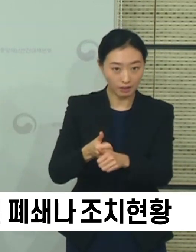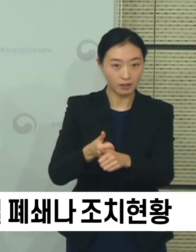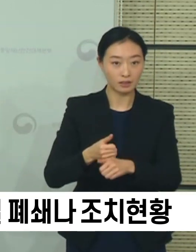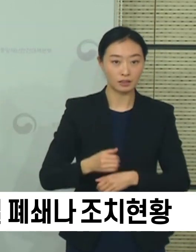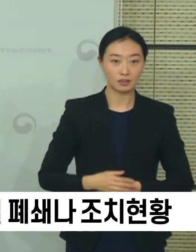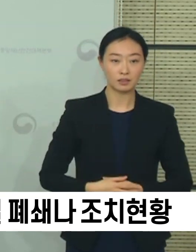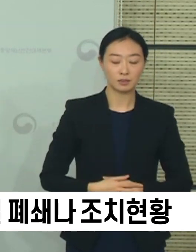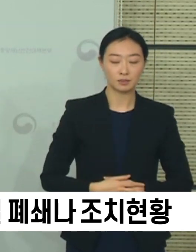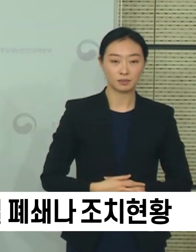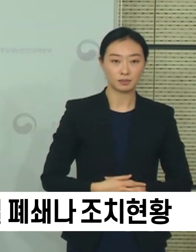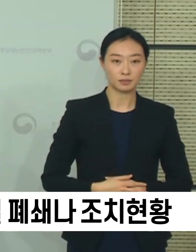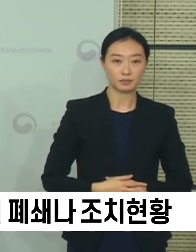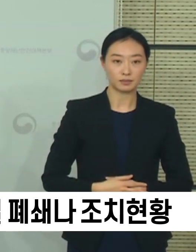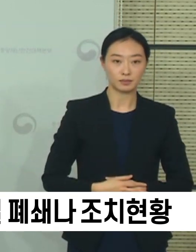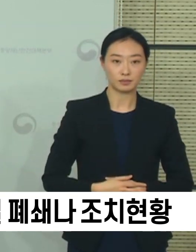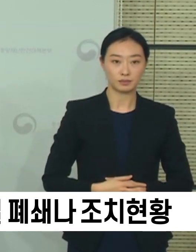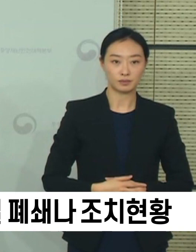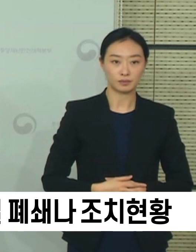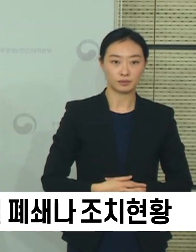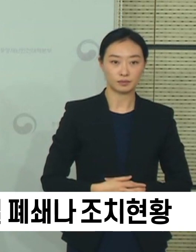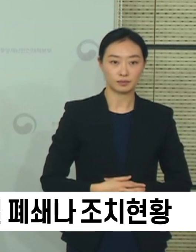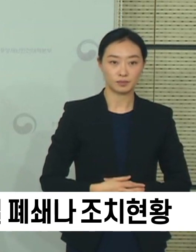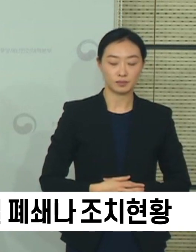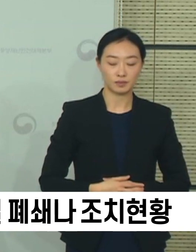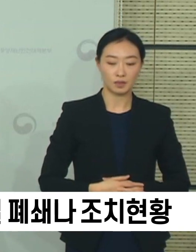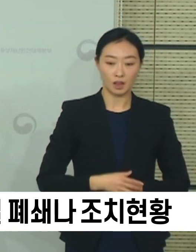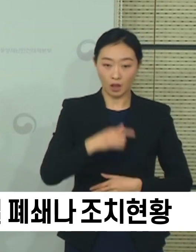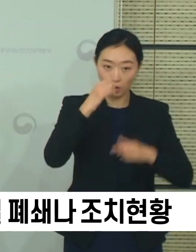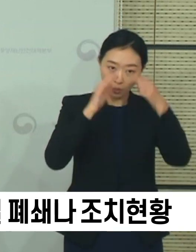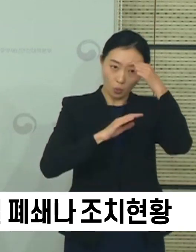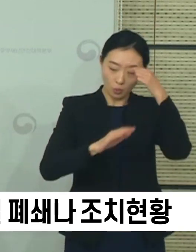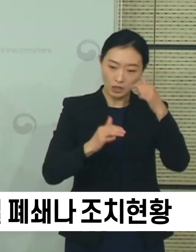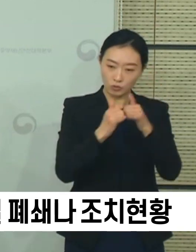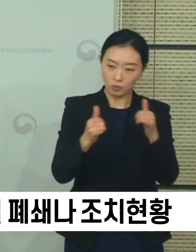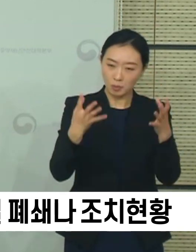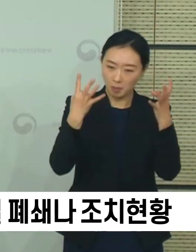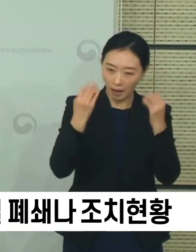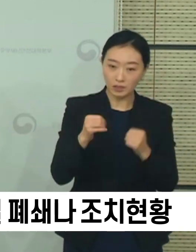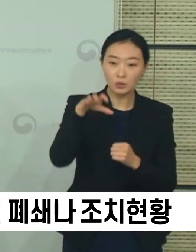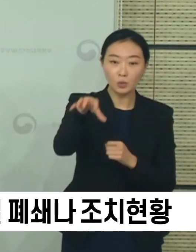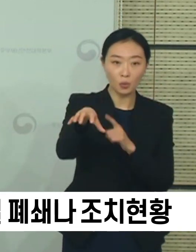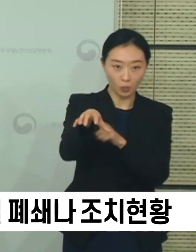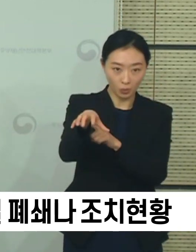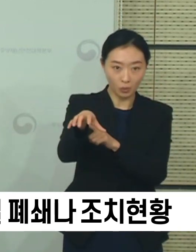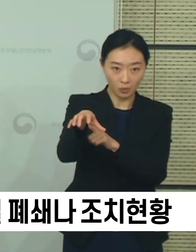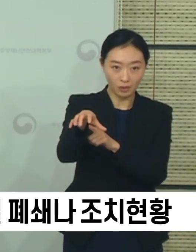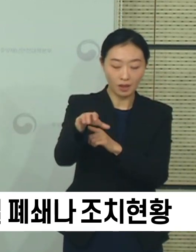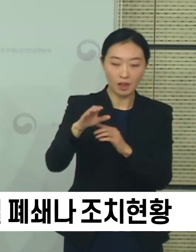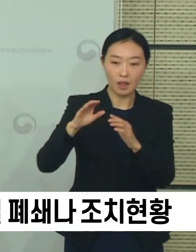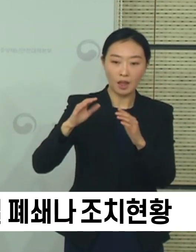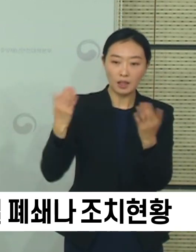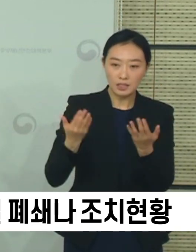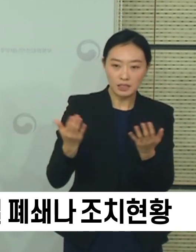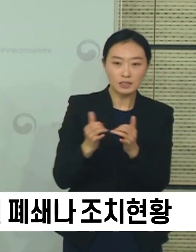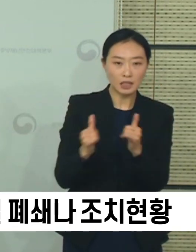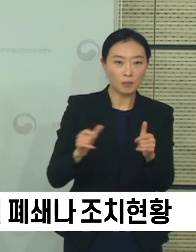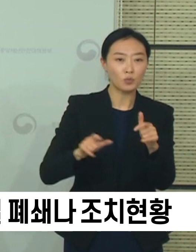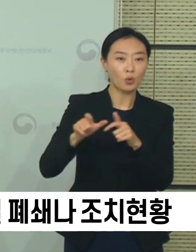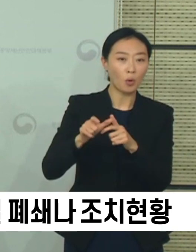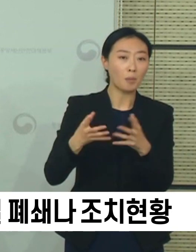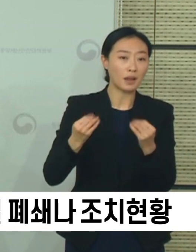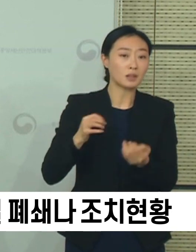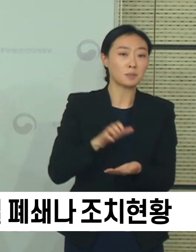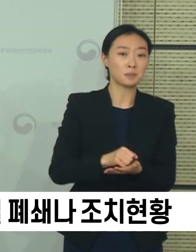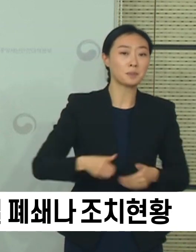아무래도 저 그 신도 수가 많은 지역일수록 또 행정력도 좀 더 확보하고 있는